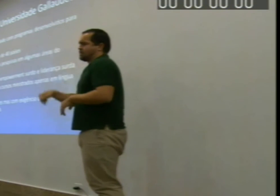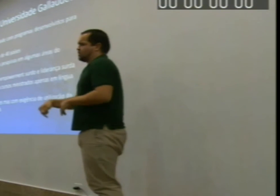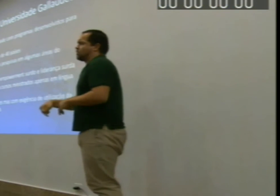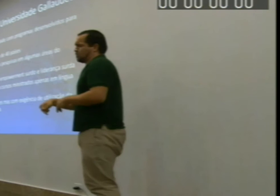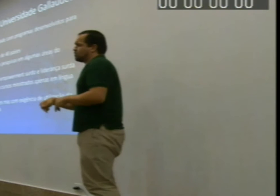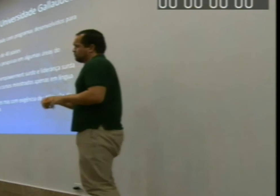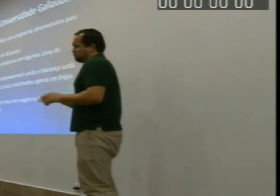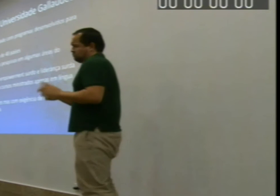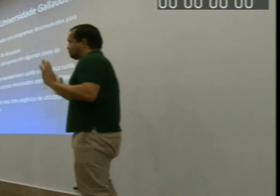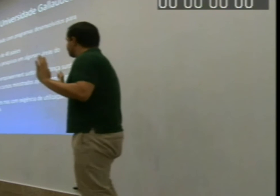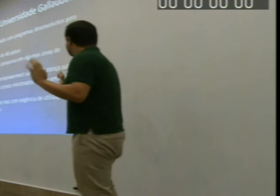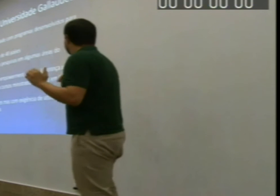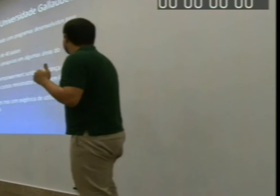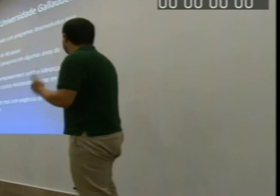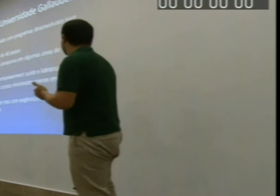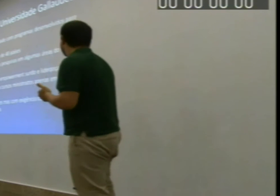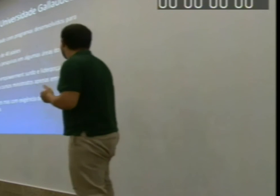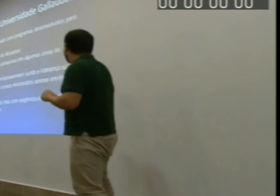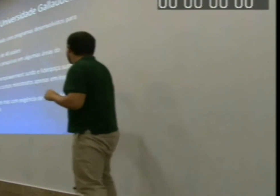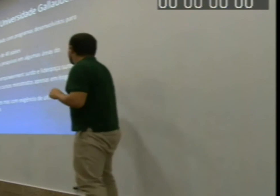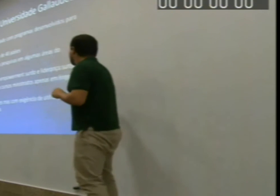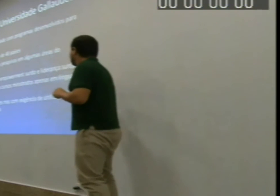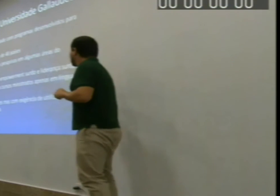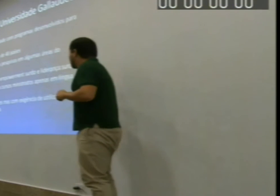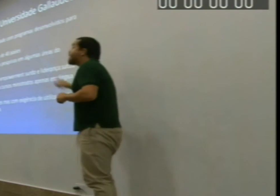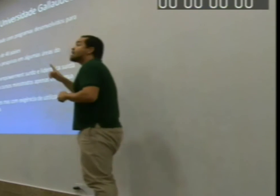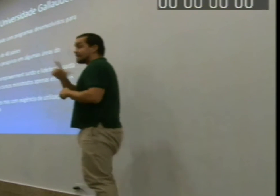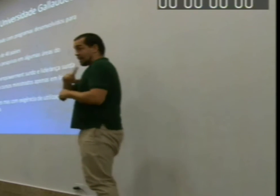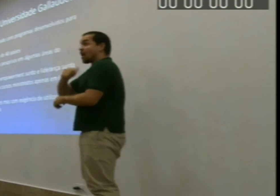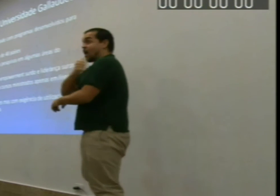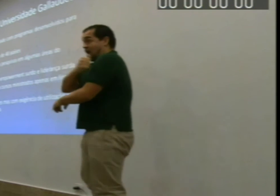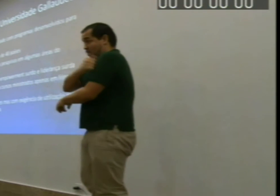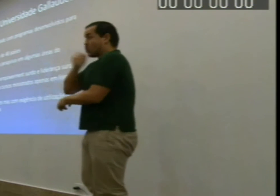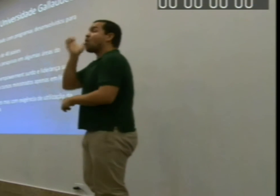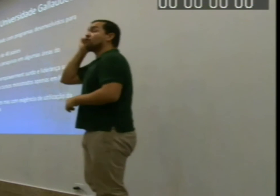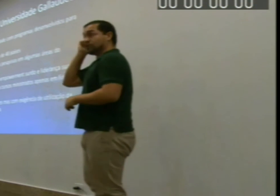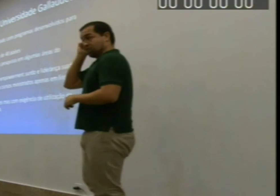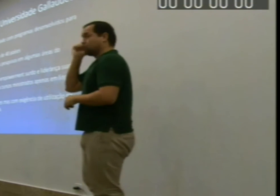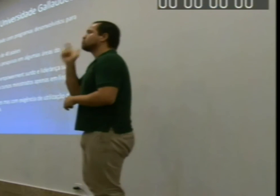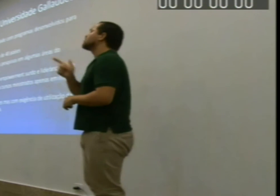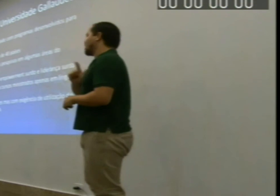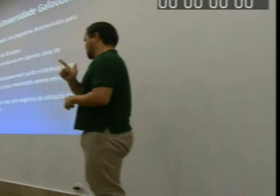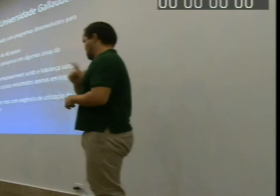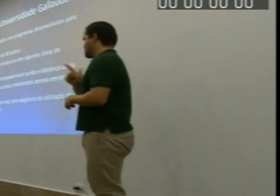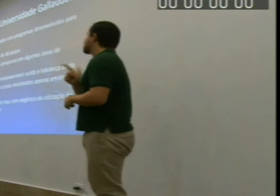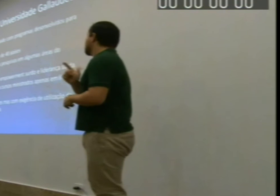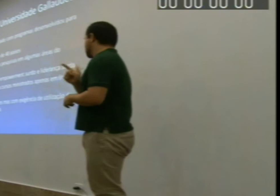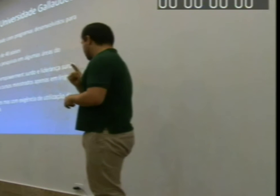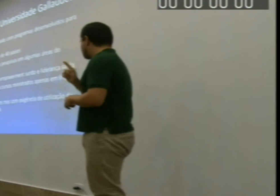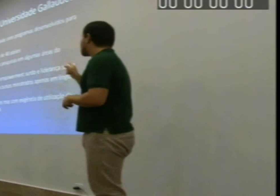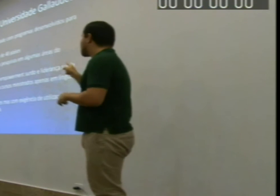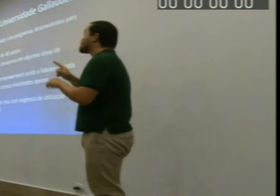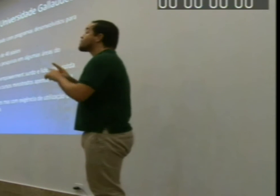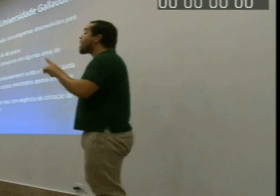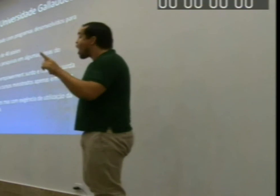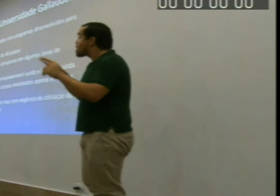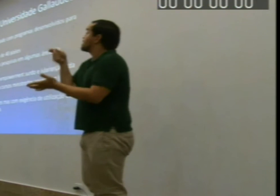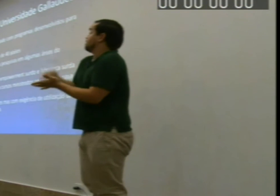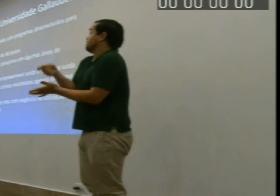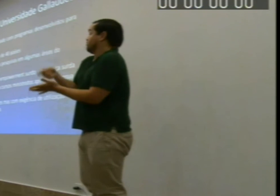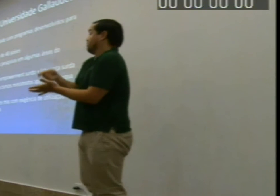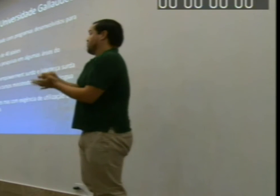interprete igual aqui no Brasil e tem alunos ouvintes também tem sim